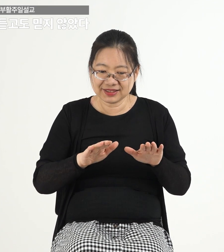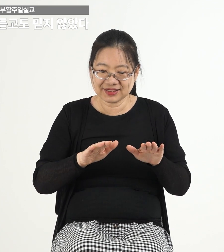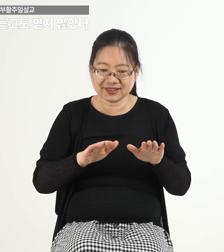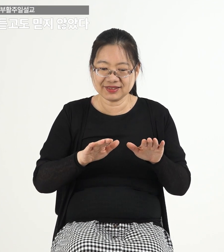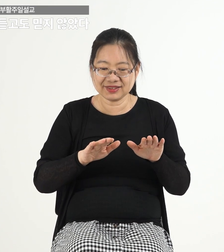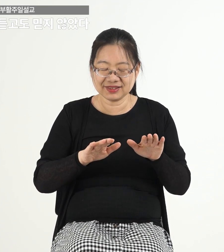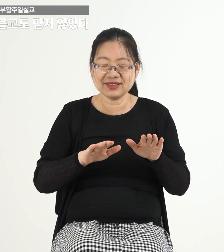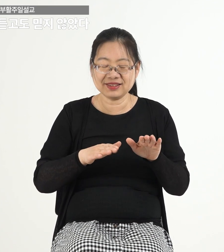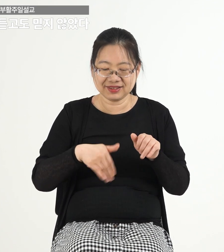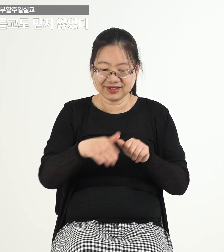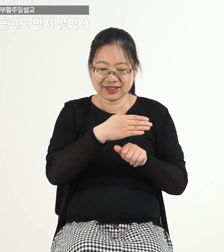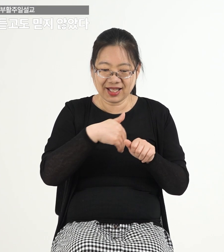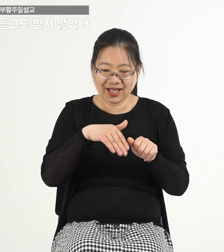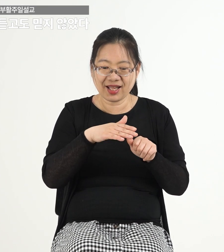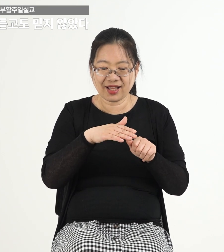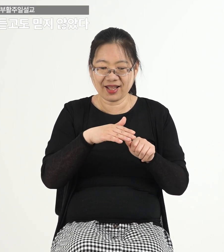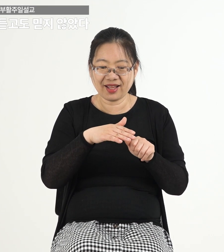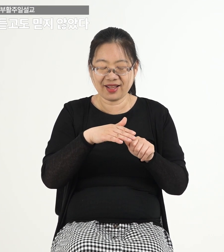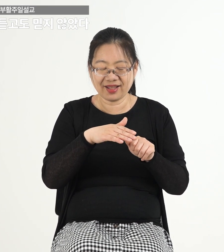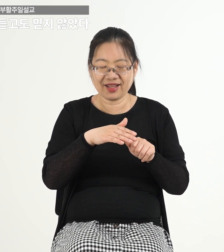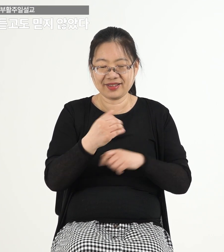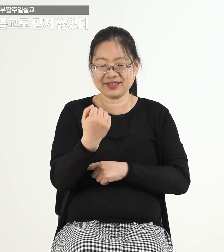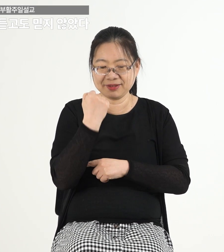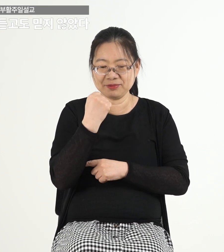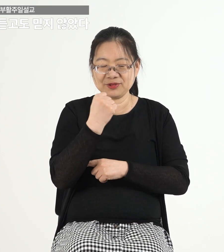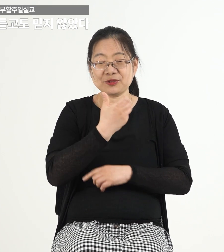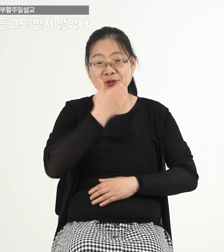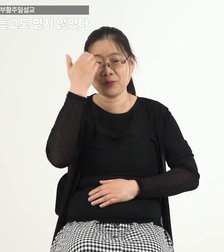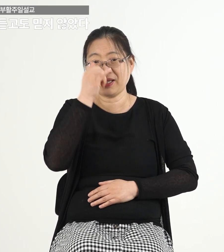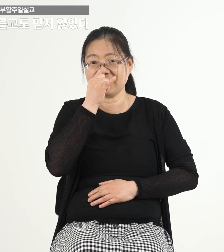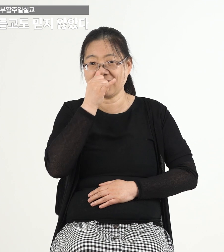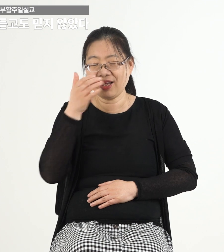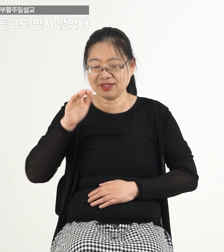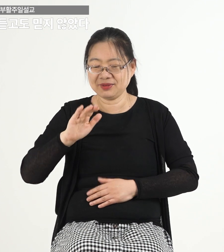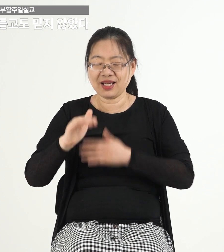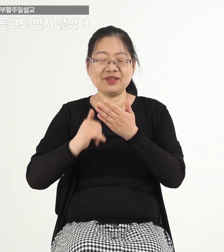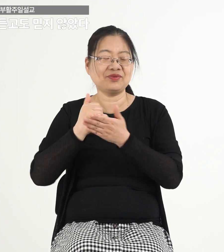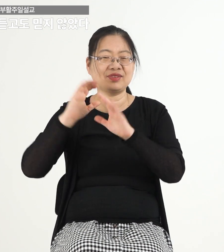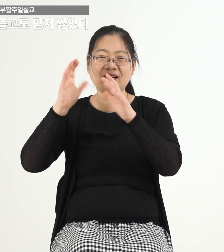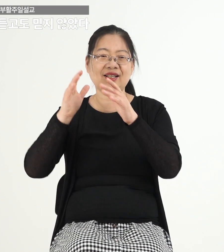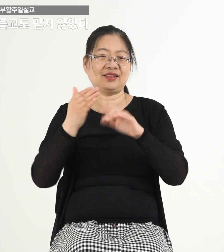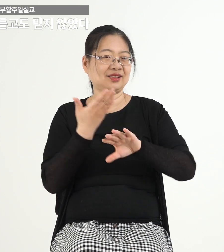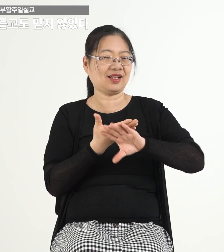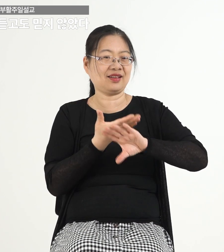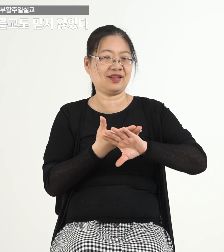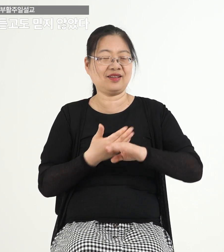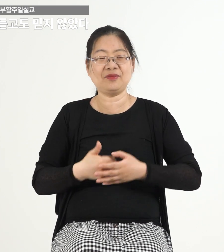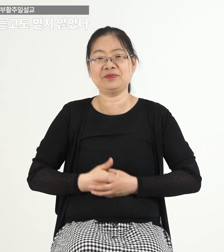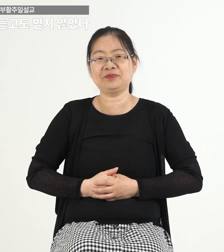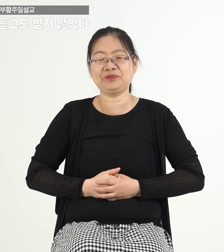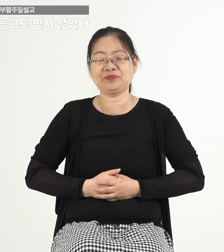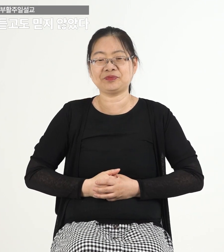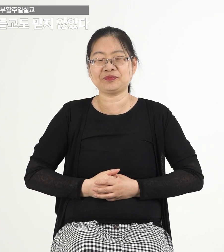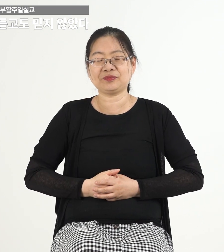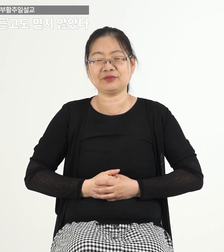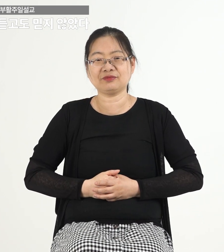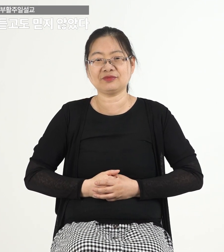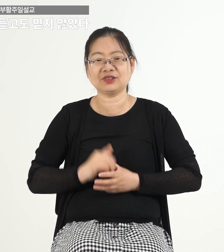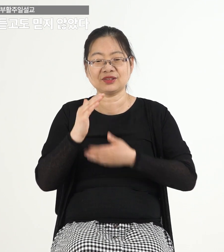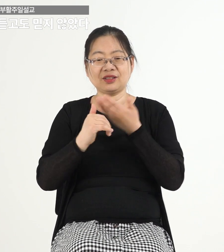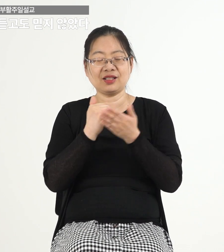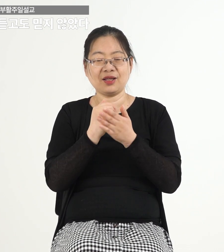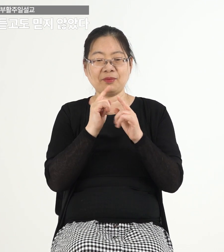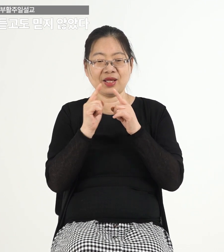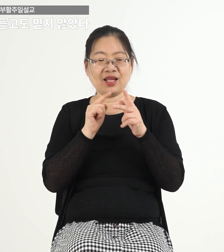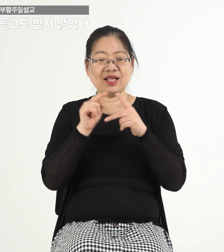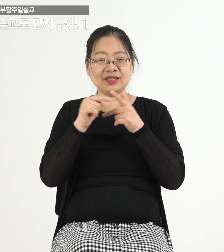겁니다. 하나님의 나라는 그런 물리적인 나라가 아니었어요. 그런데 말씀을